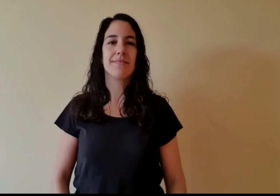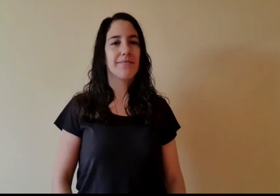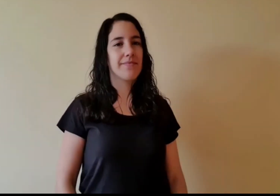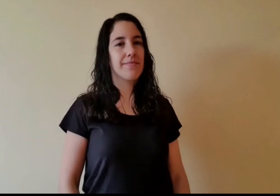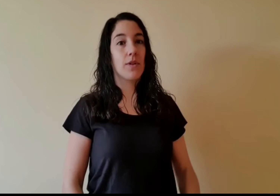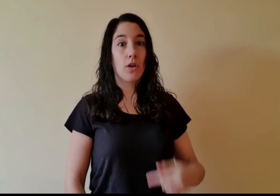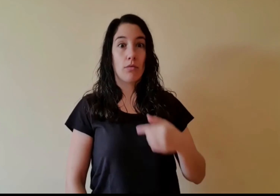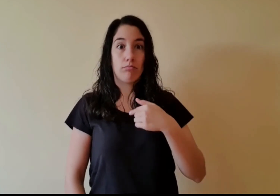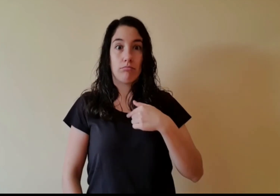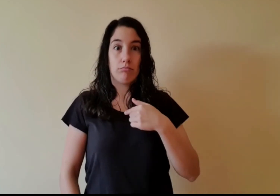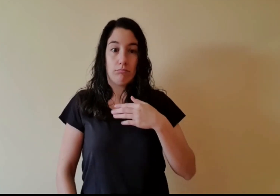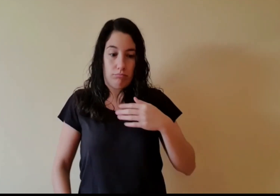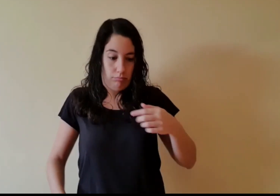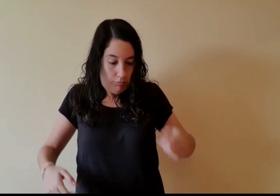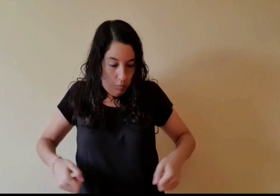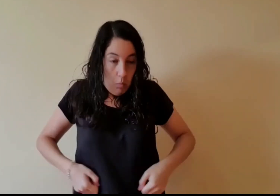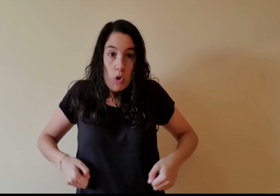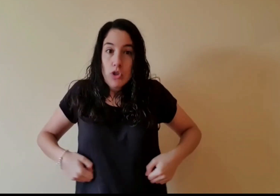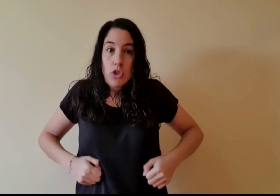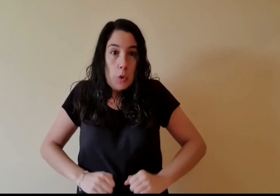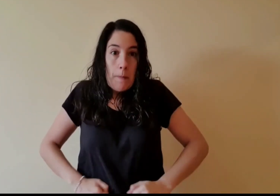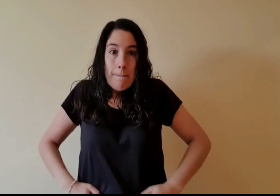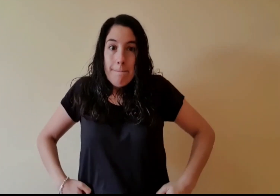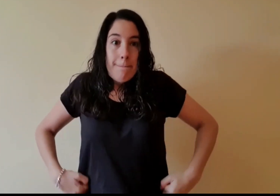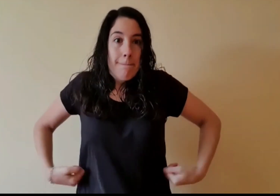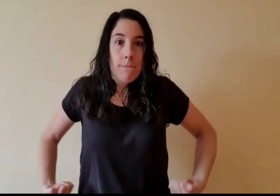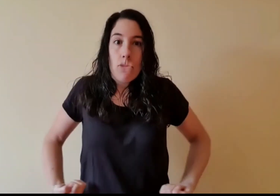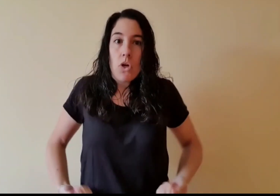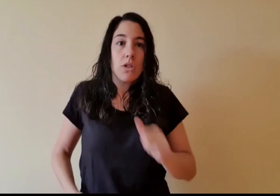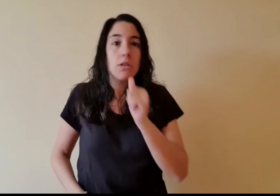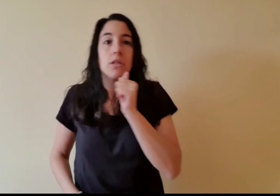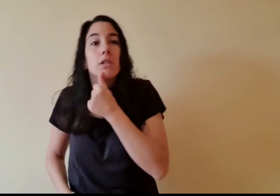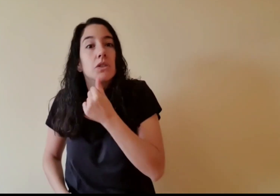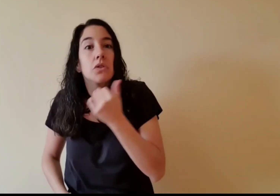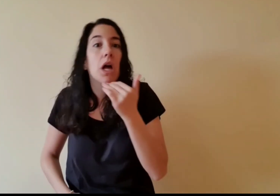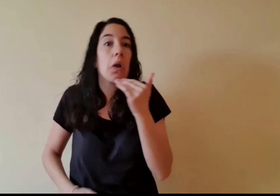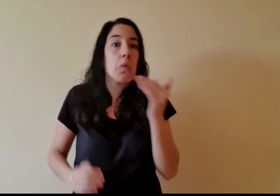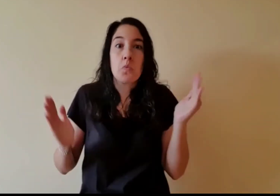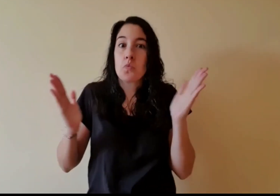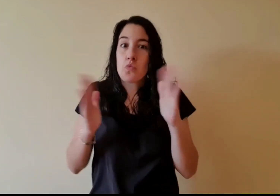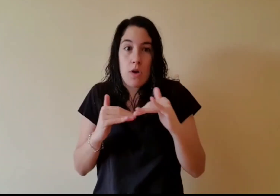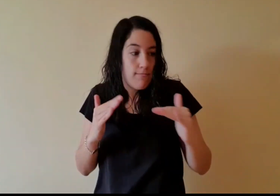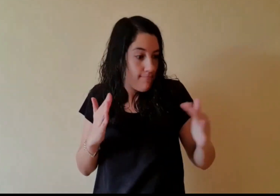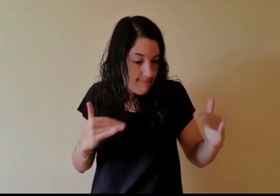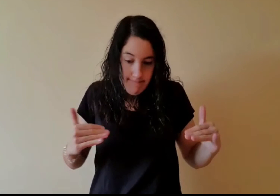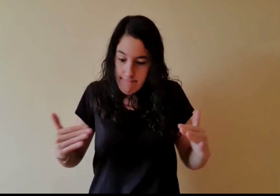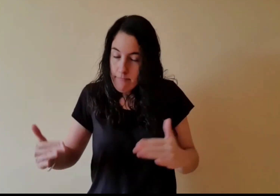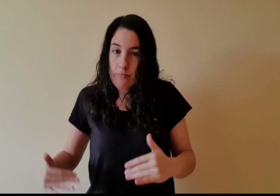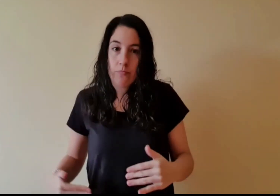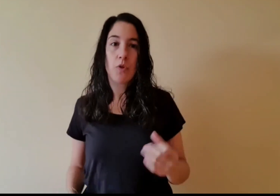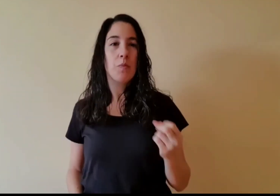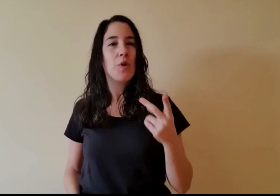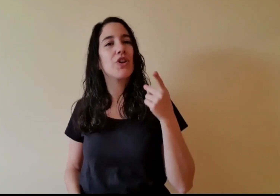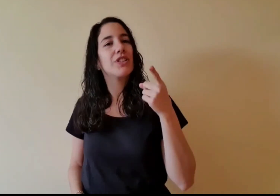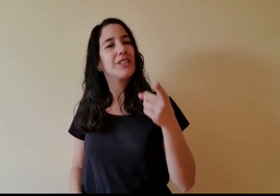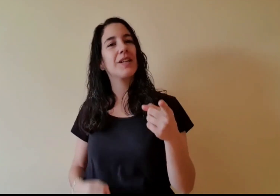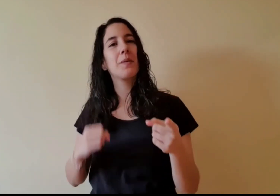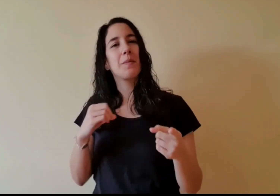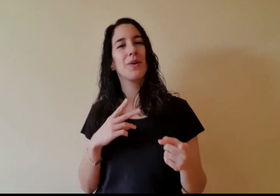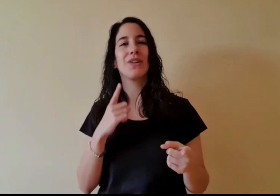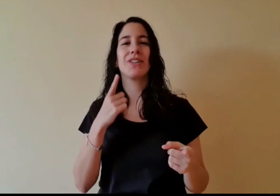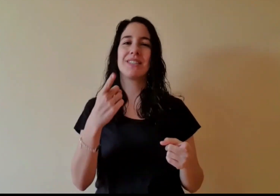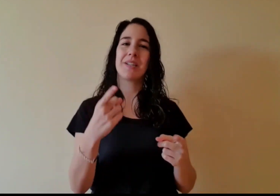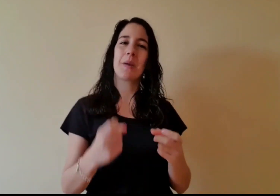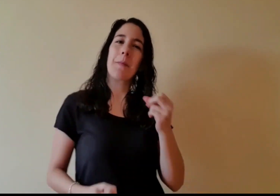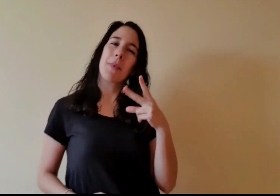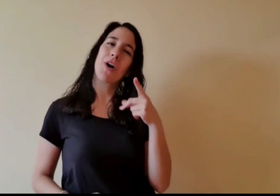No tengo secretos, en mis bolsillos de forastero. Por ti,